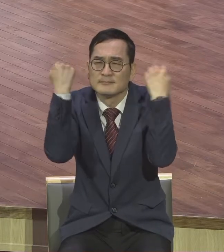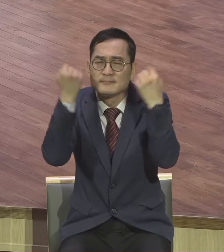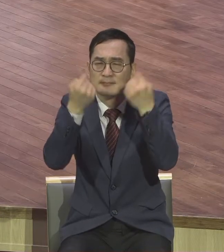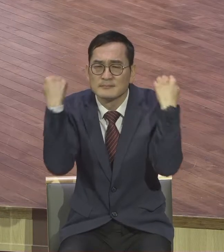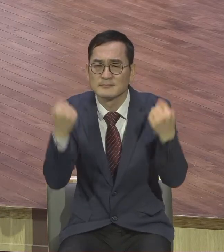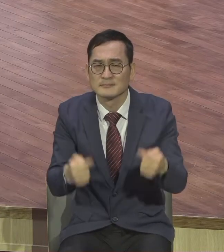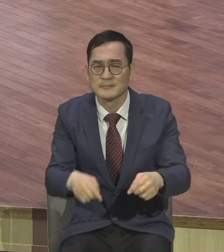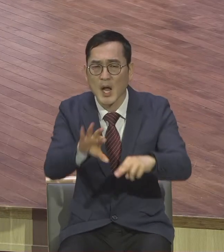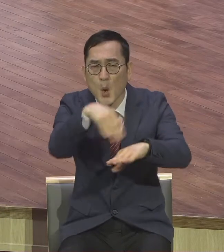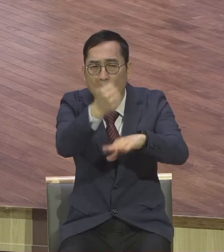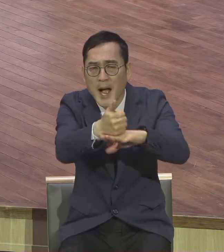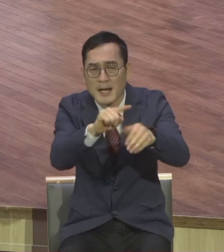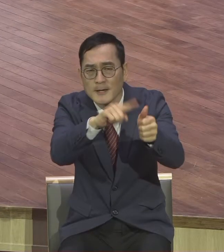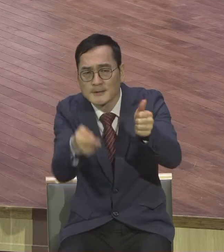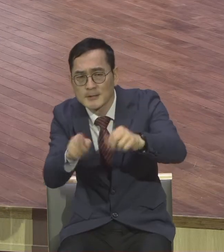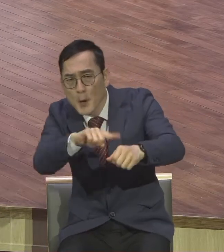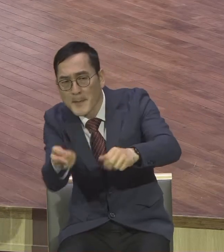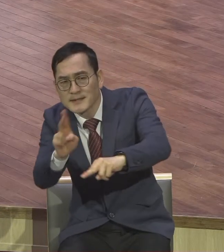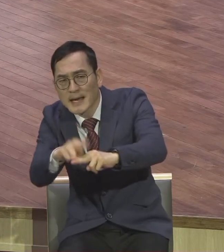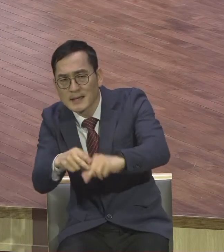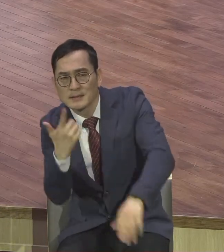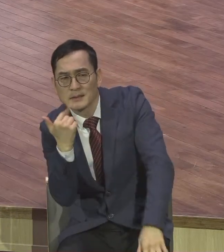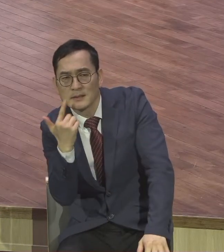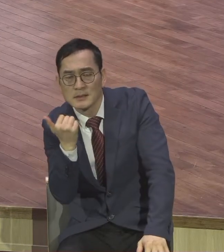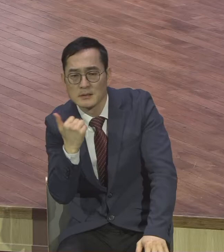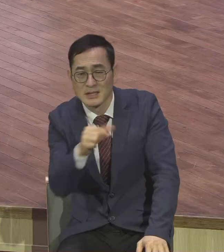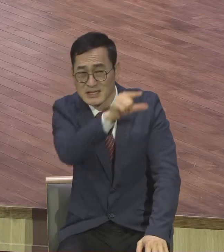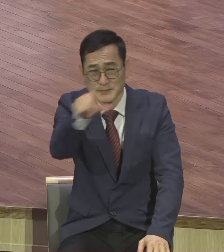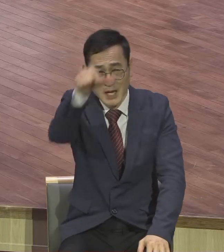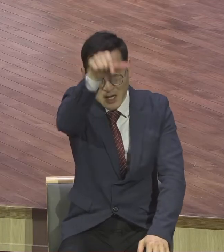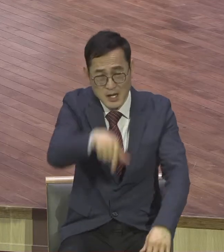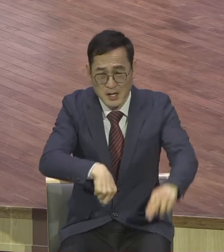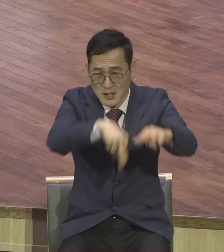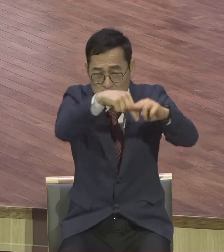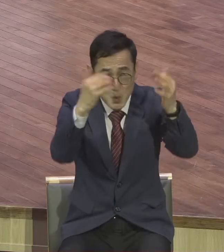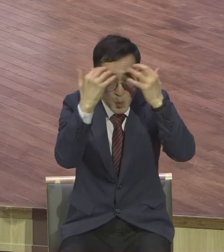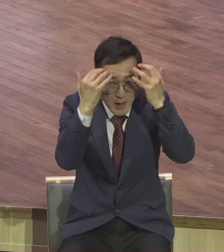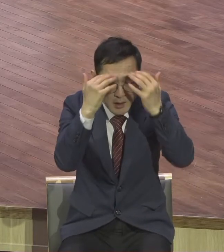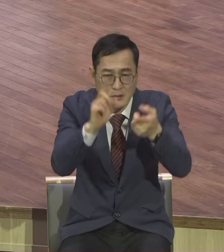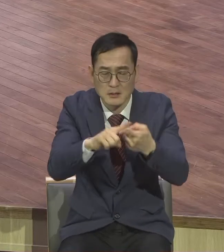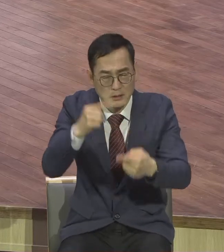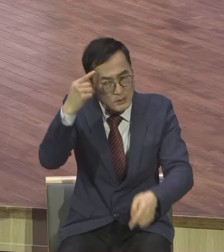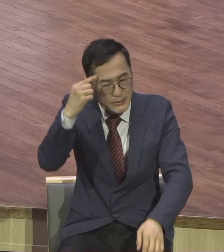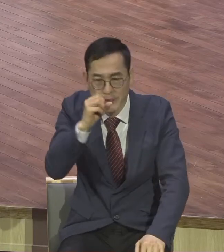십자가를 지실 주님에 대해서는 눈곱만큼도 생각을 한 적이 없어요